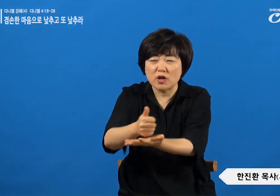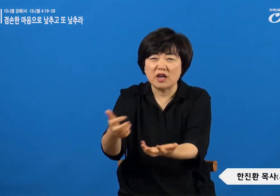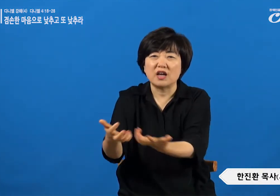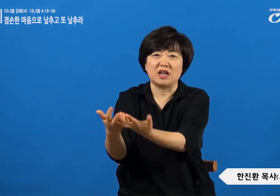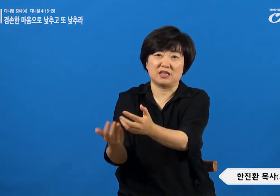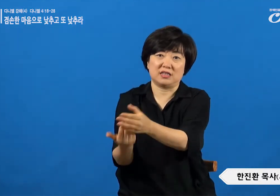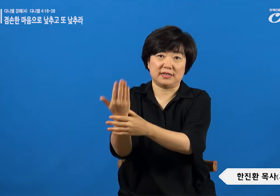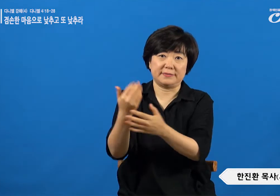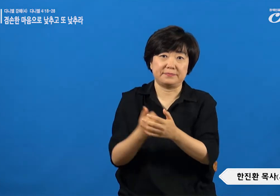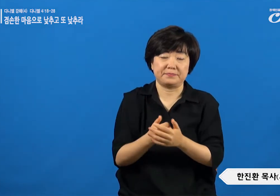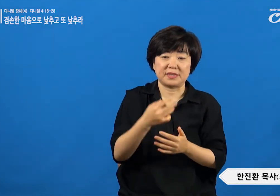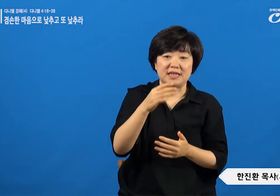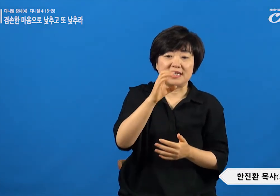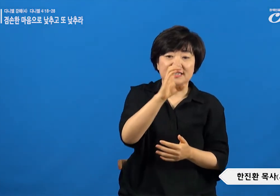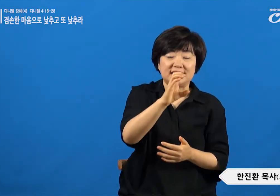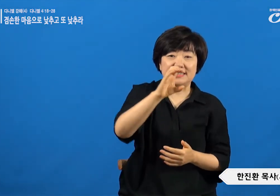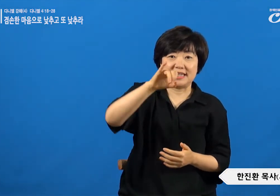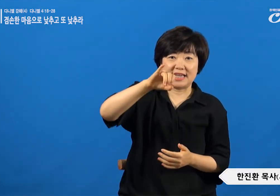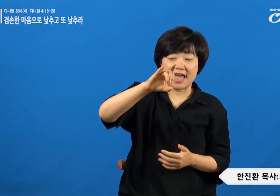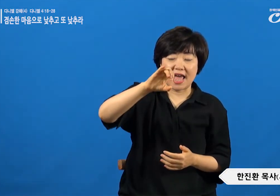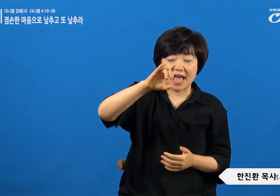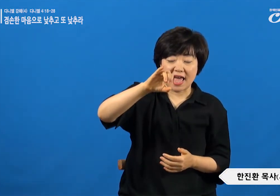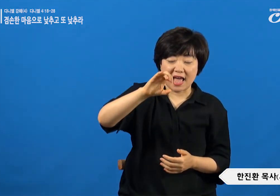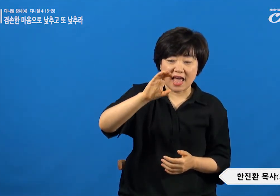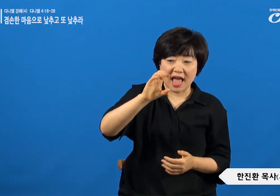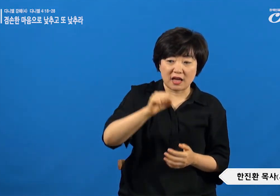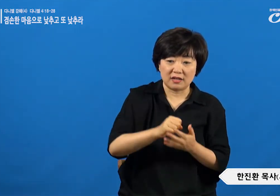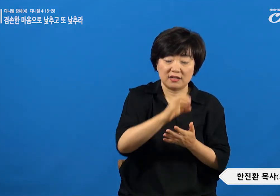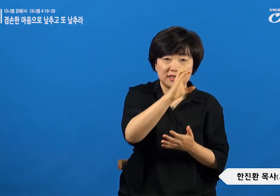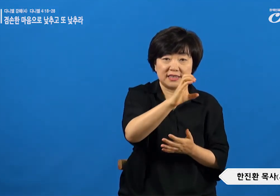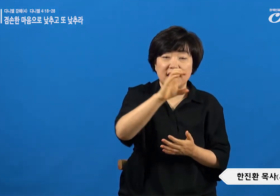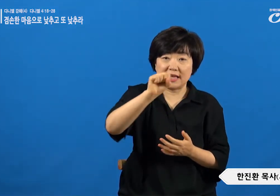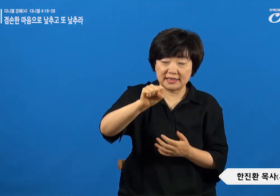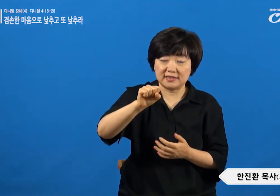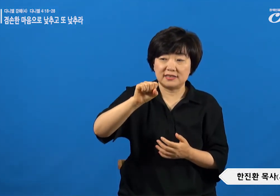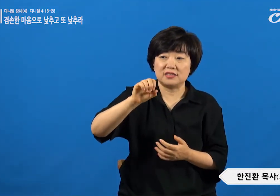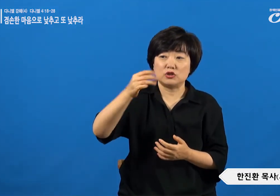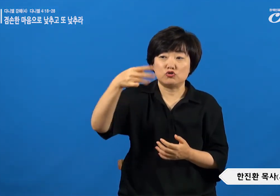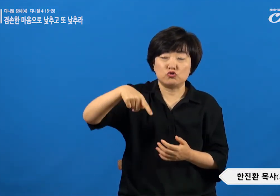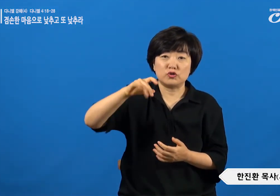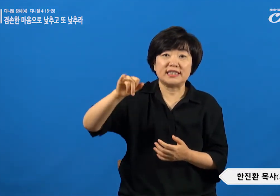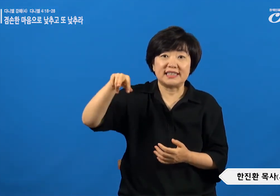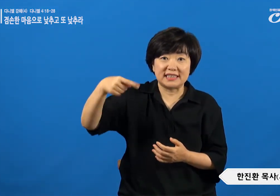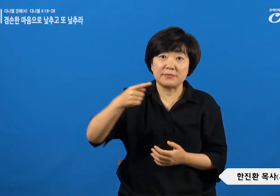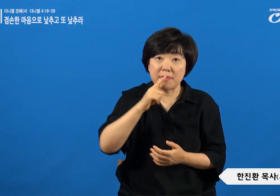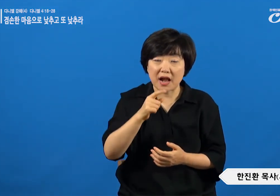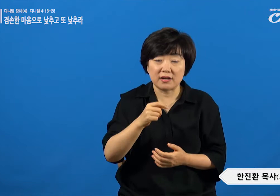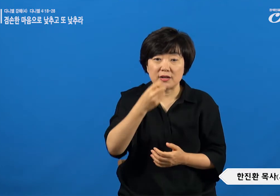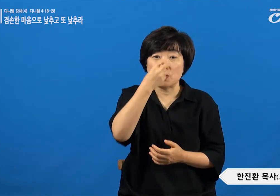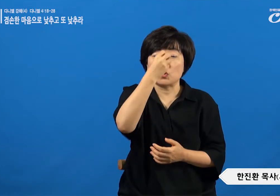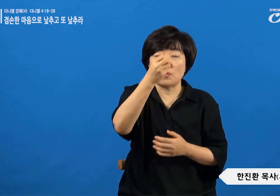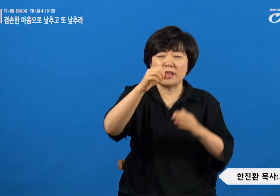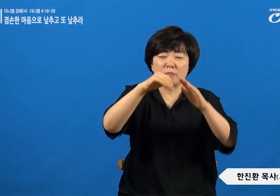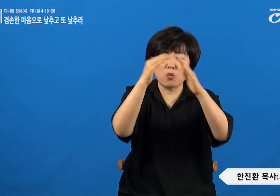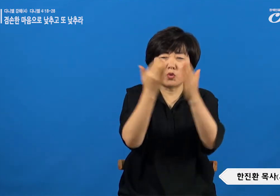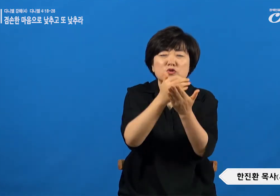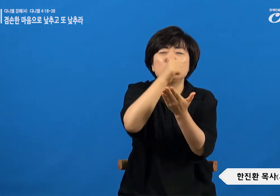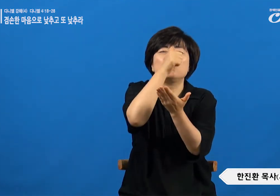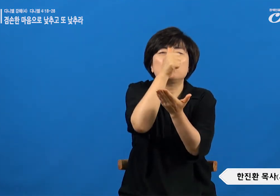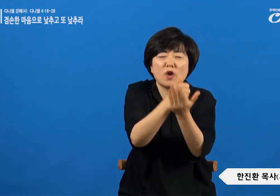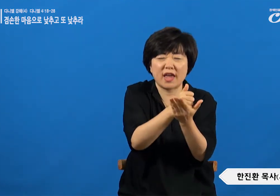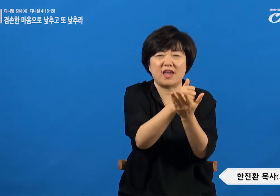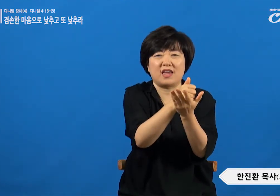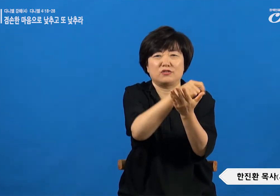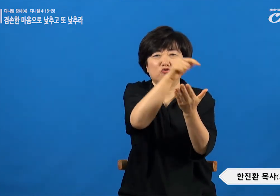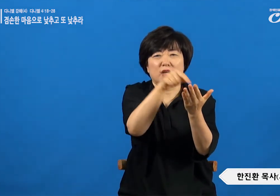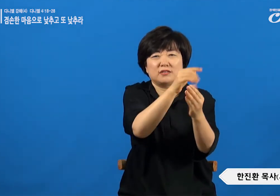C.S. 루이스는 이렇게 말했습니다. 교만은 죄 중에서도 가장 큰 죄다. 다른 모든 죄들은 교만에